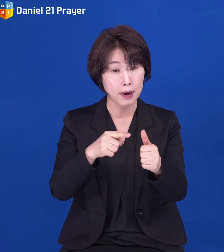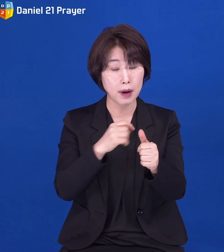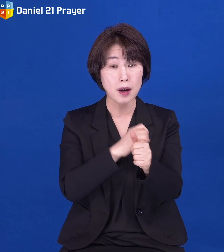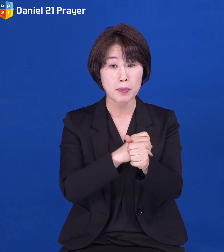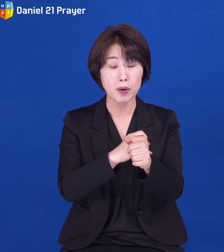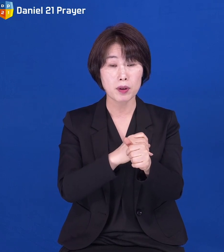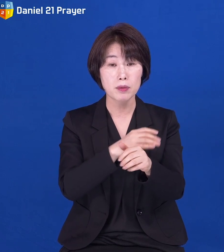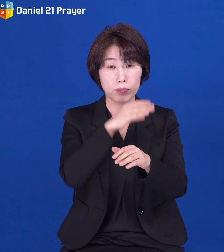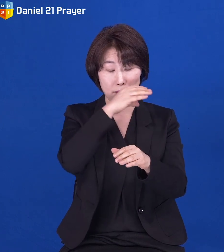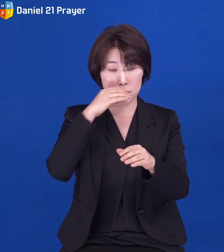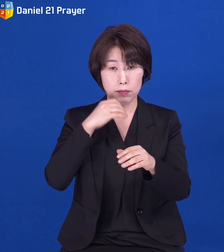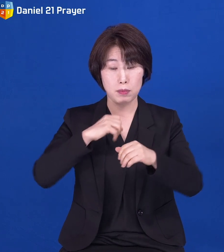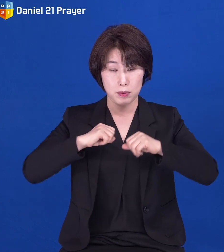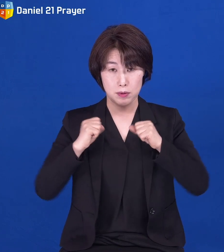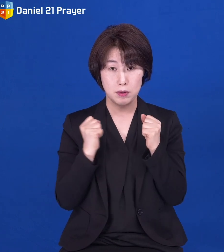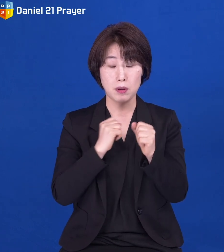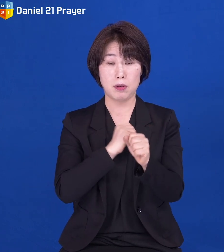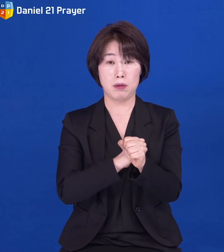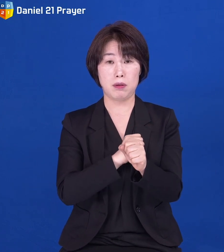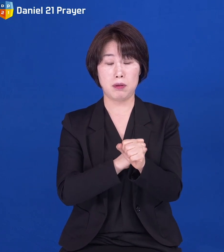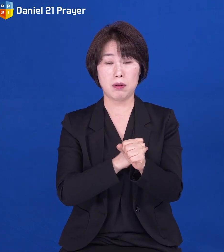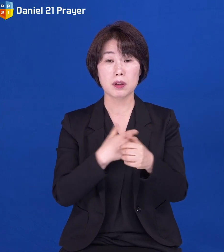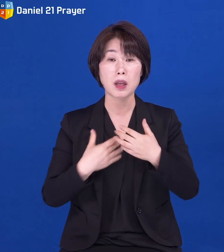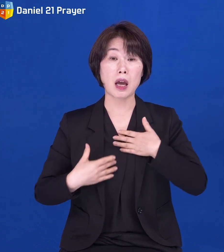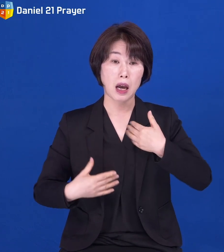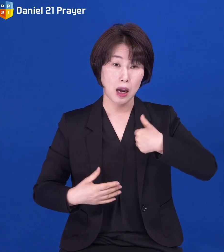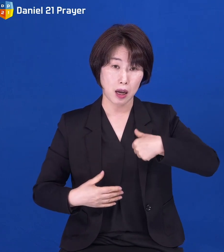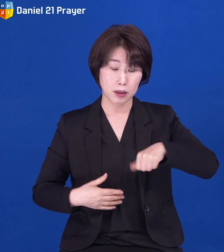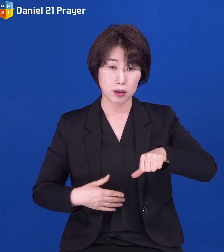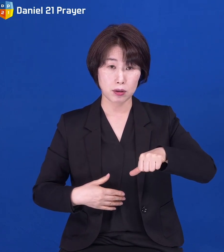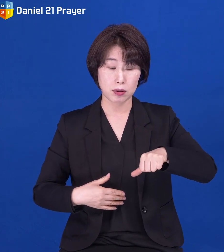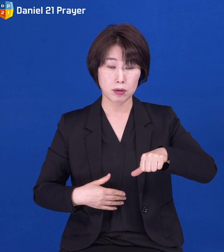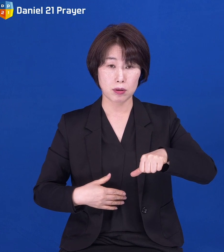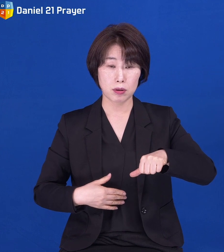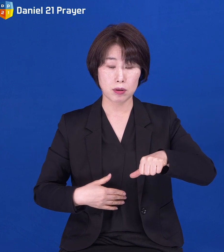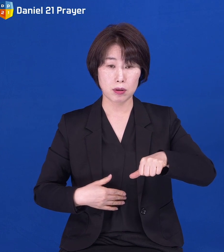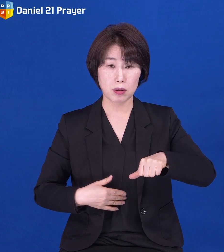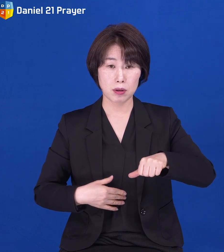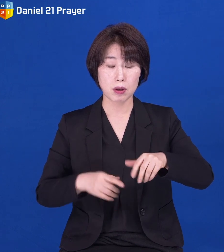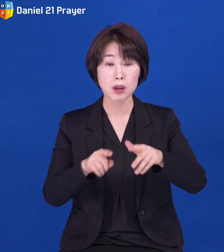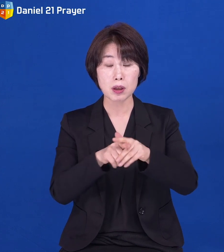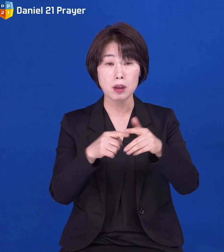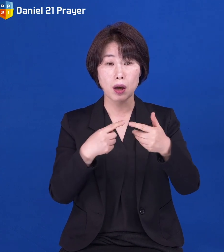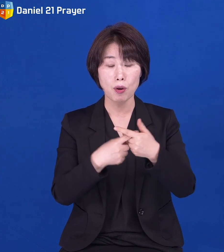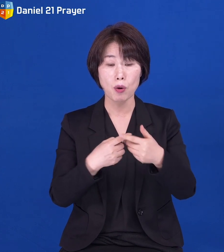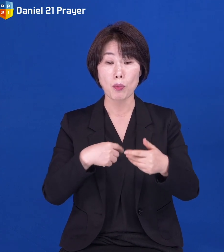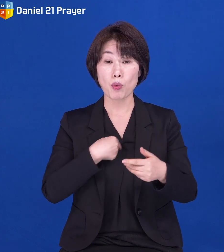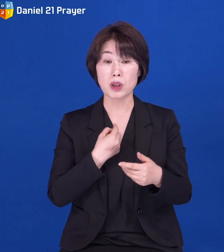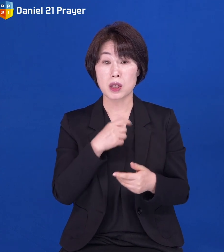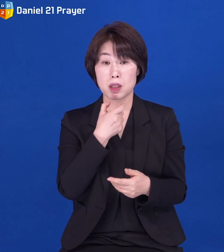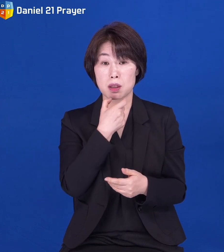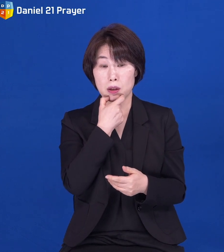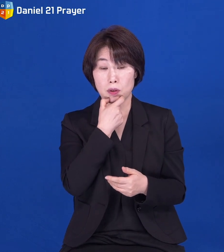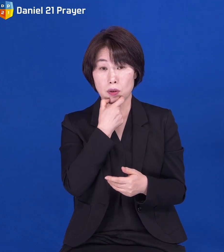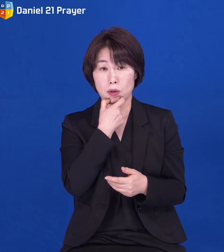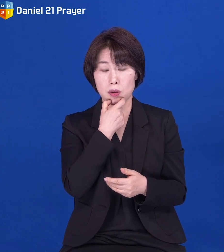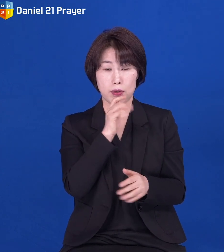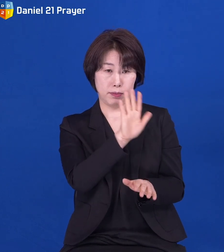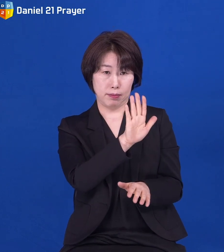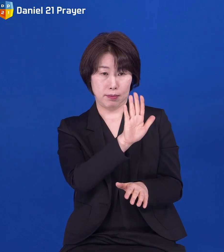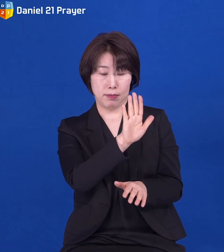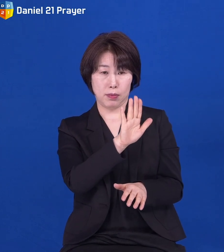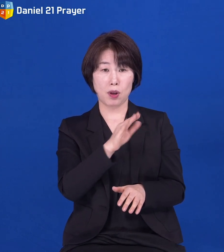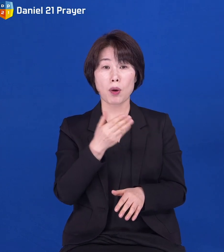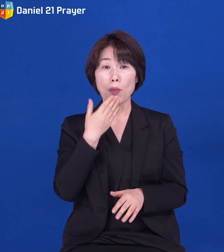저희 미니 같은 경우에는 인지가 또 좋으니까 자기가 싫은 건 죽어도 안 하는 거예요. 지금도 자기가 먹고 싶은 거 꼭 먹어야